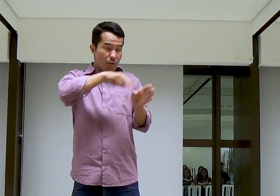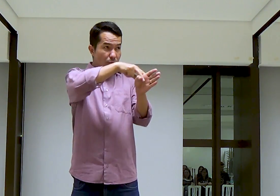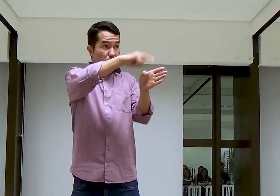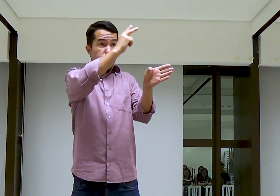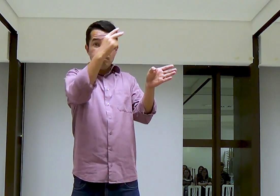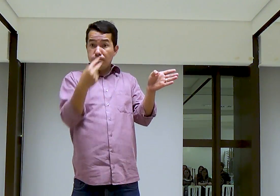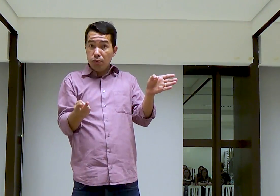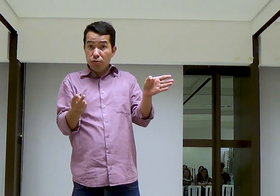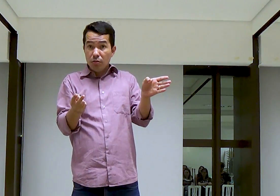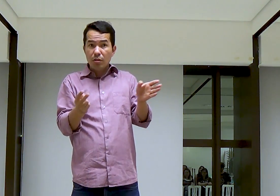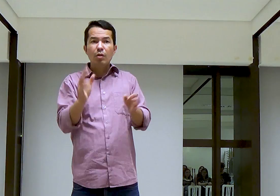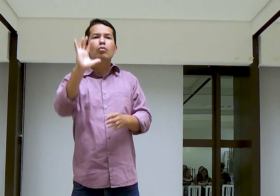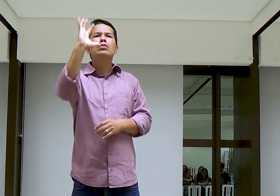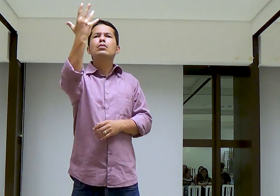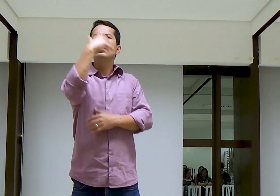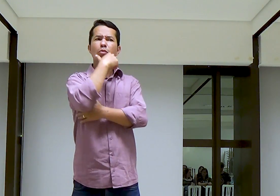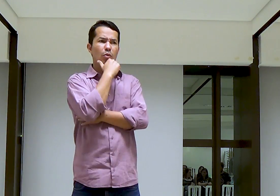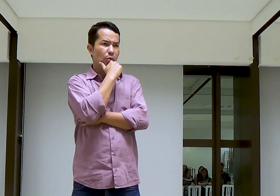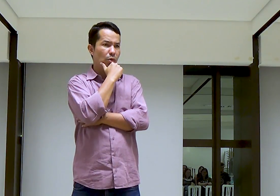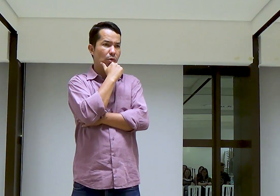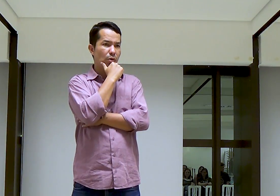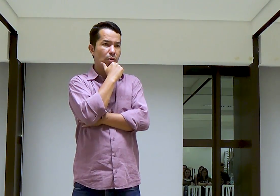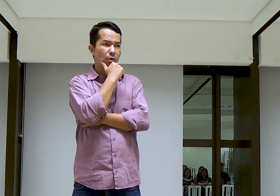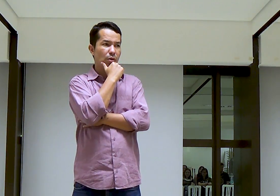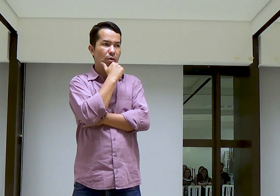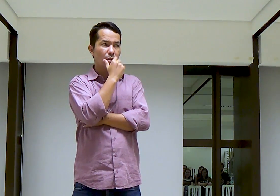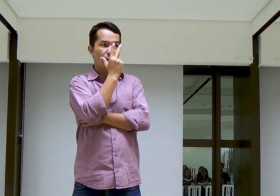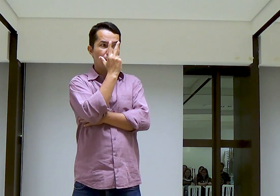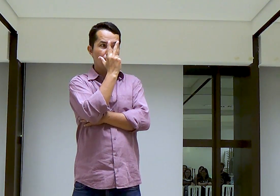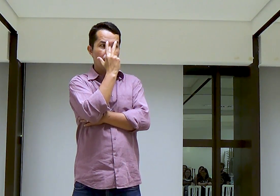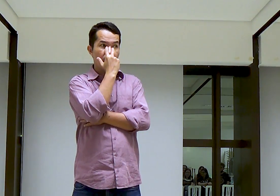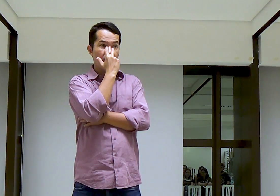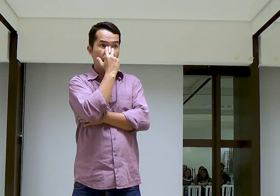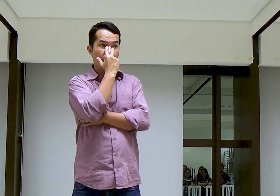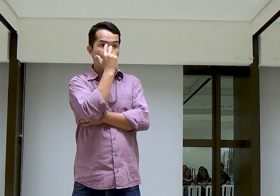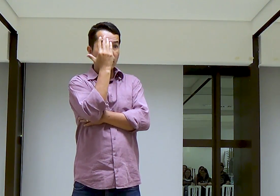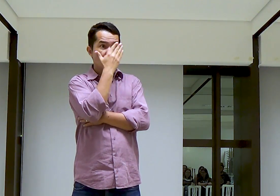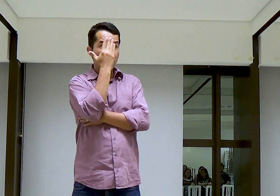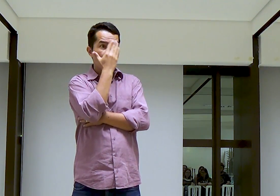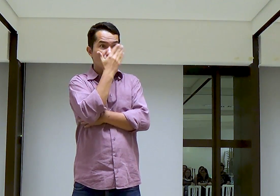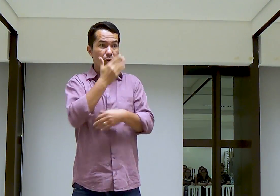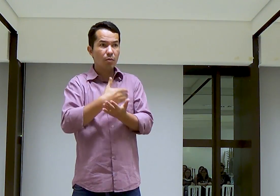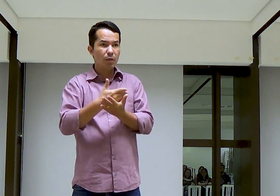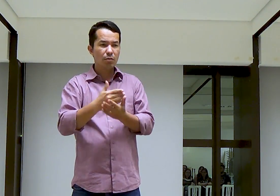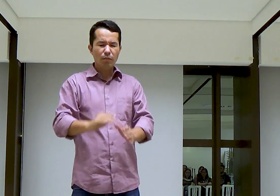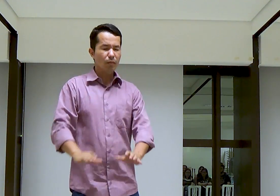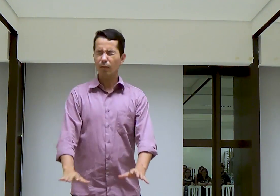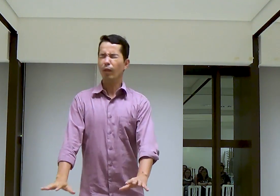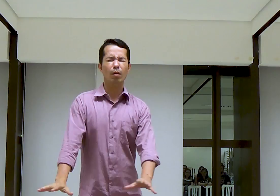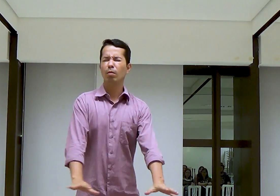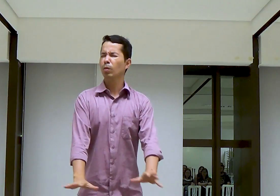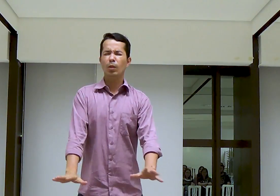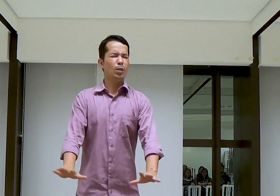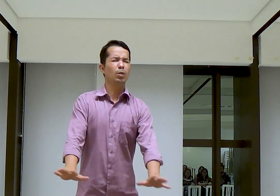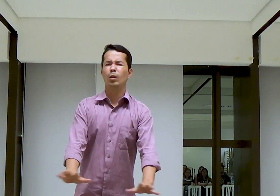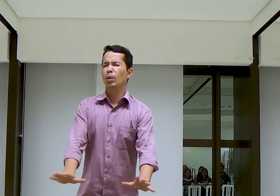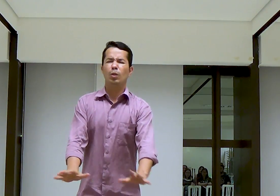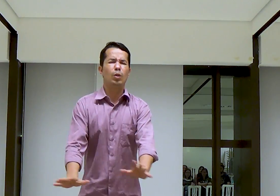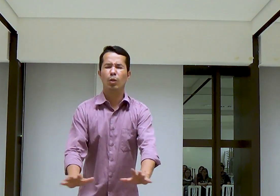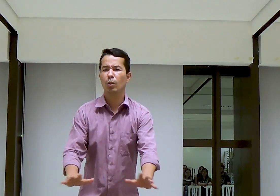então Paulo está ali, ele cai, e o que acontece com ele? Ele não consegue enxergar. Ele